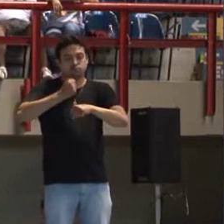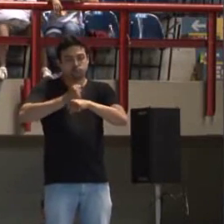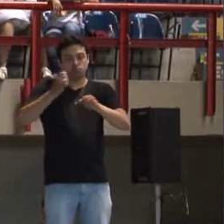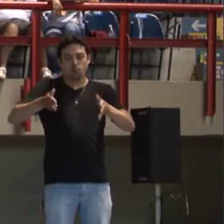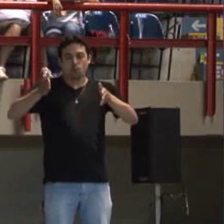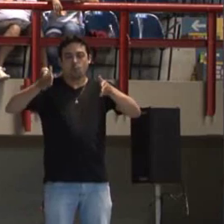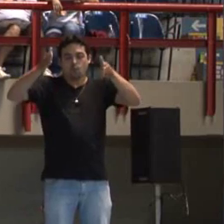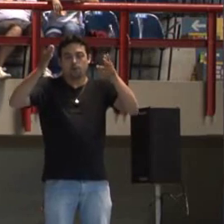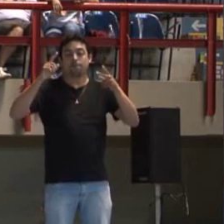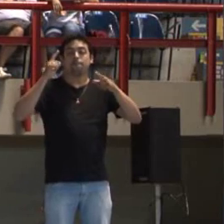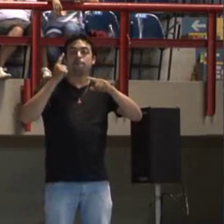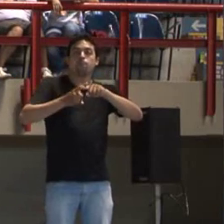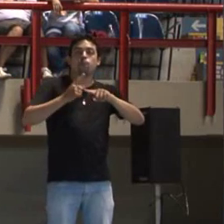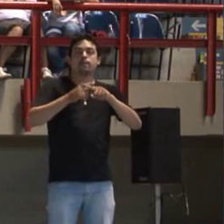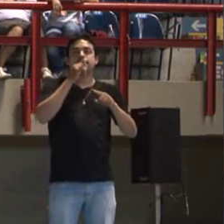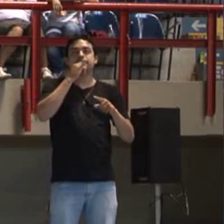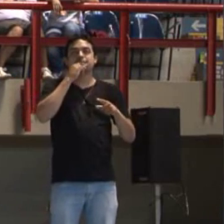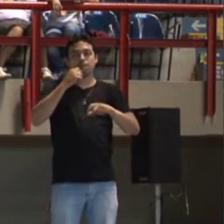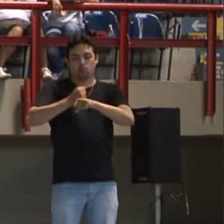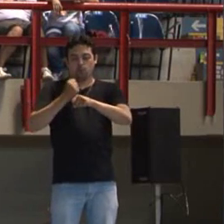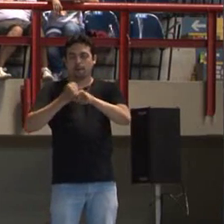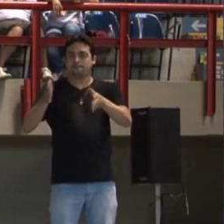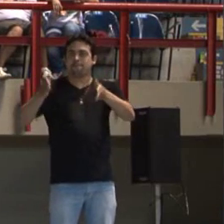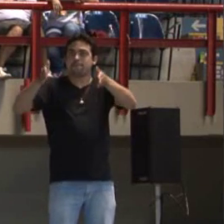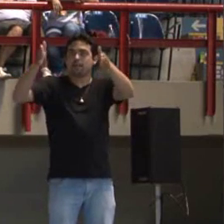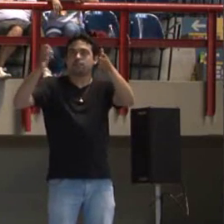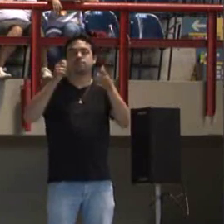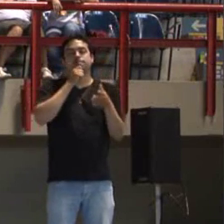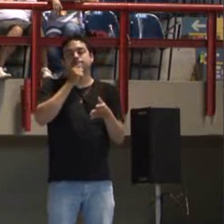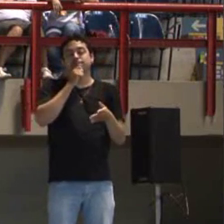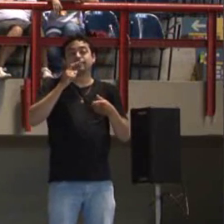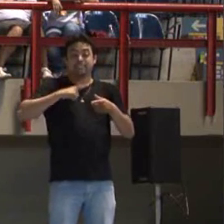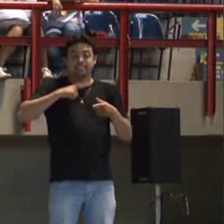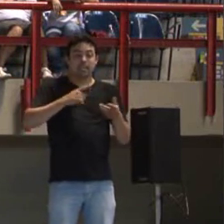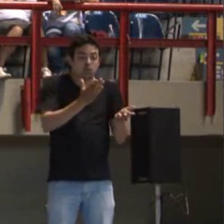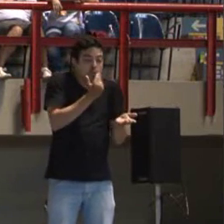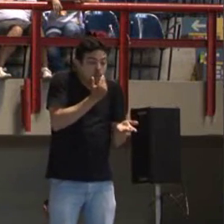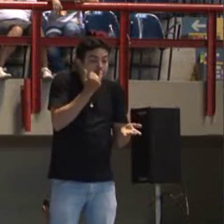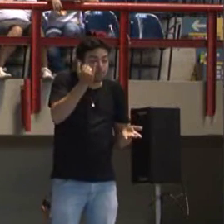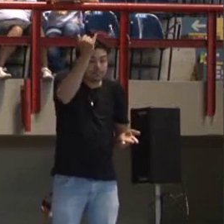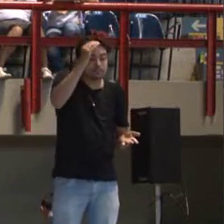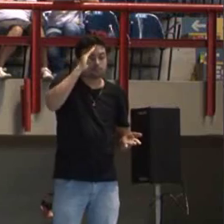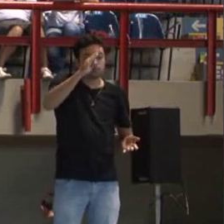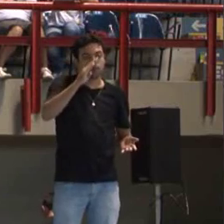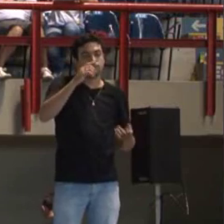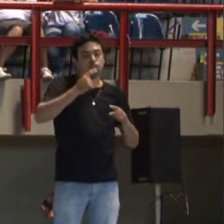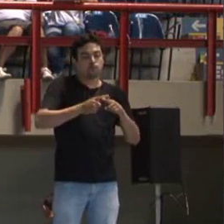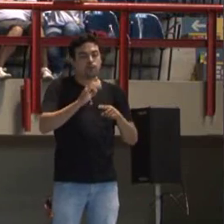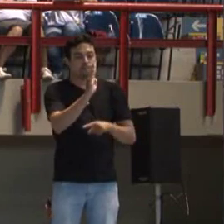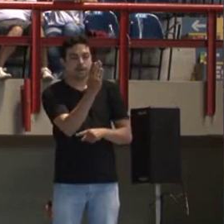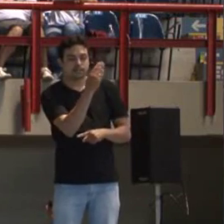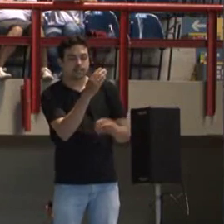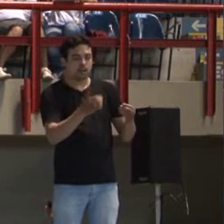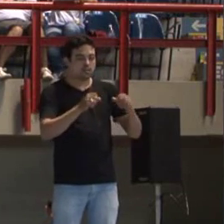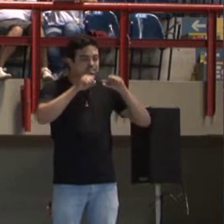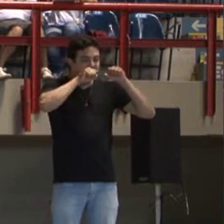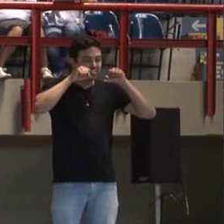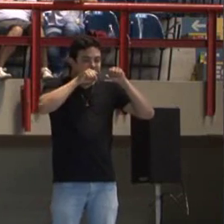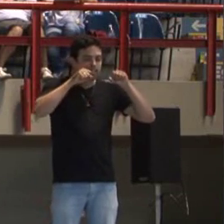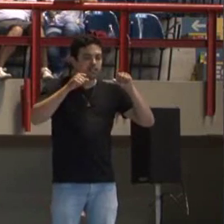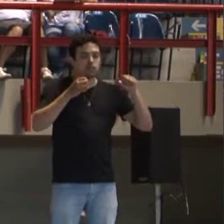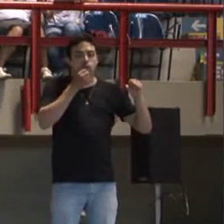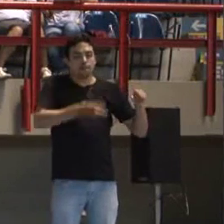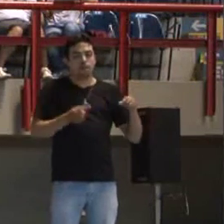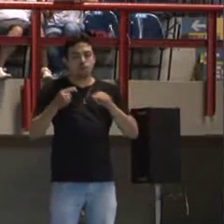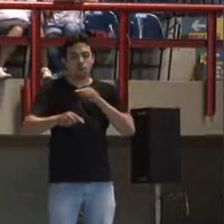urbanos. Meu chapa, primeiro momento não é criar prédio não. É ter comida. Comer madeira não é uma